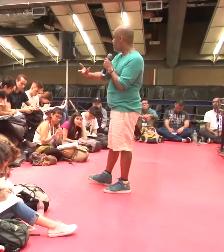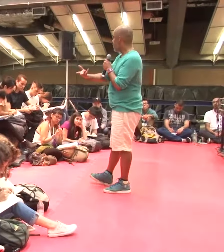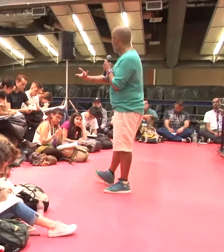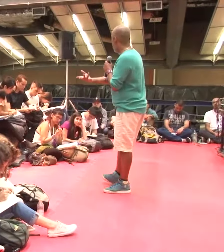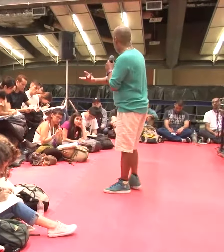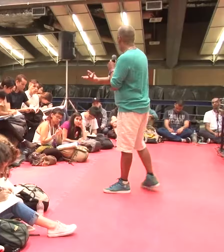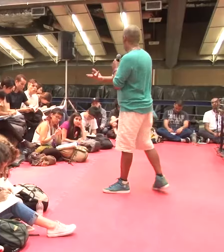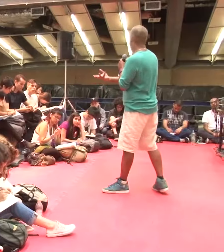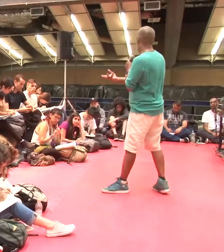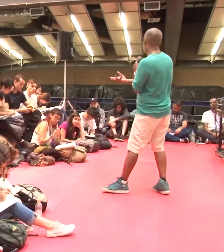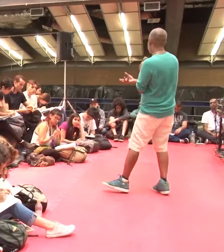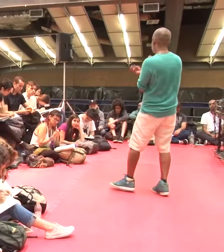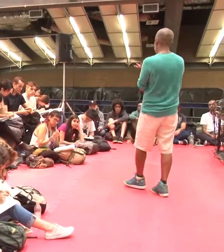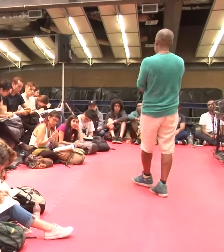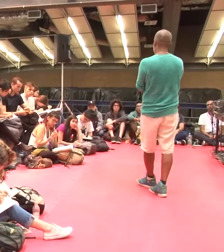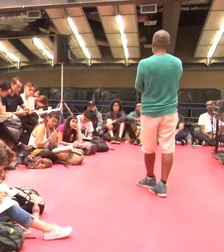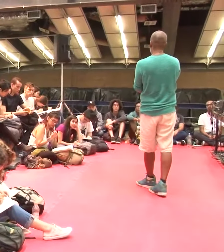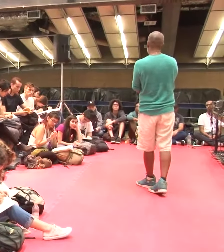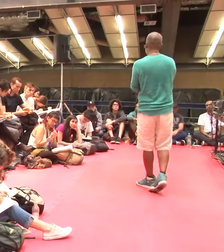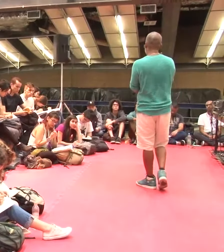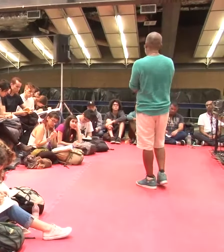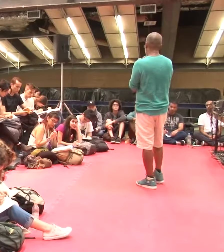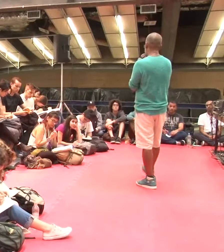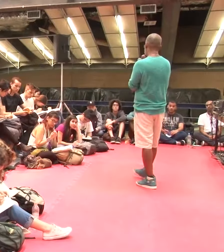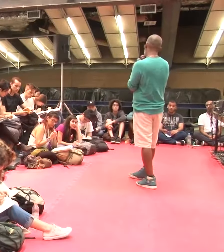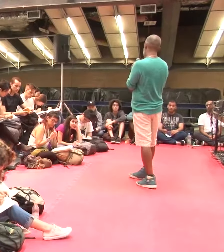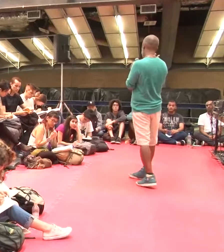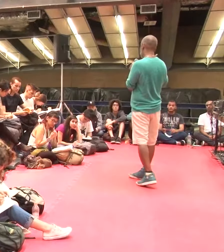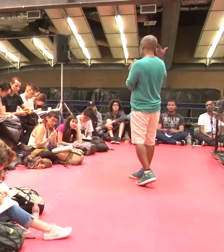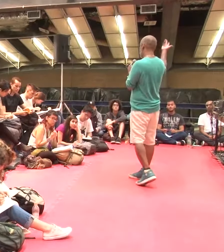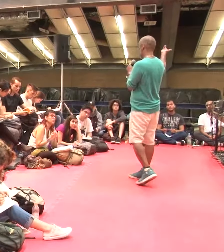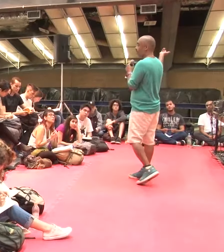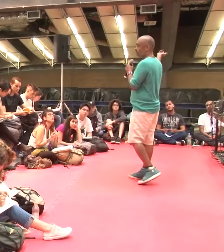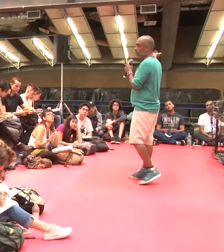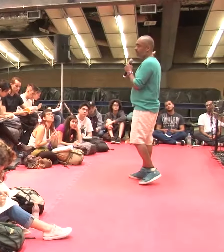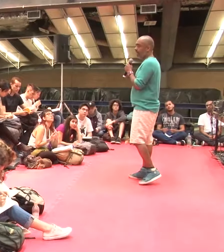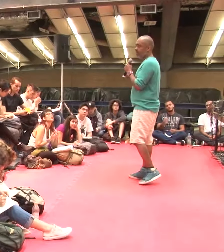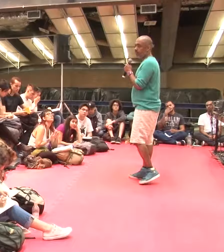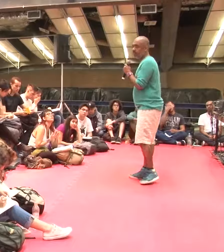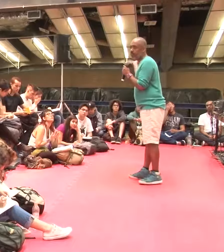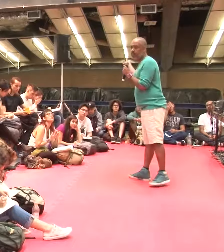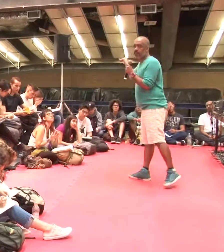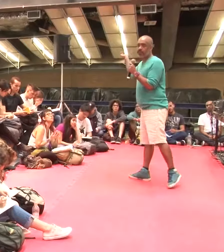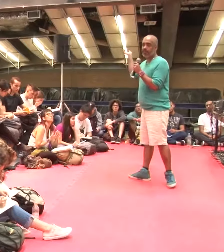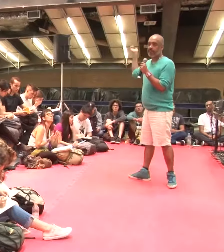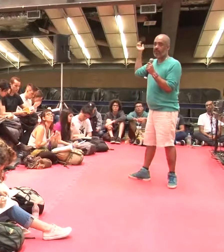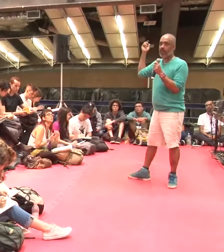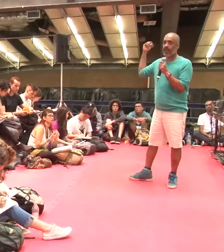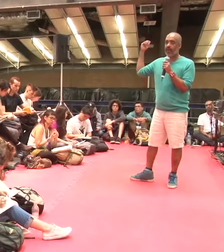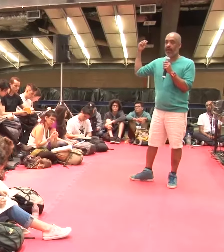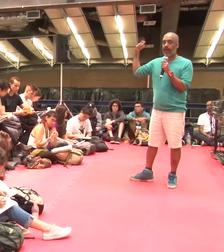meninos órfãos e desamparados da cidade de Salvador na década de 10, 15, quando se